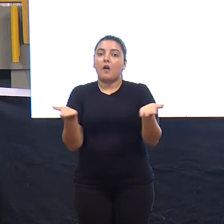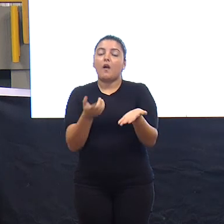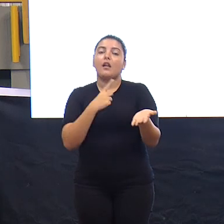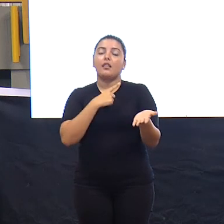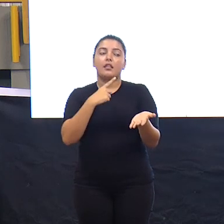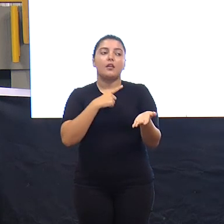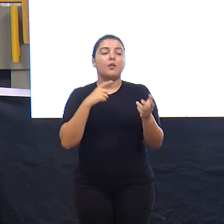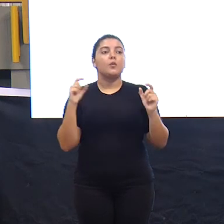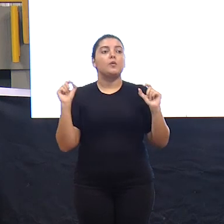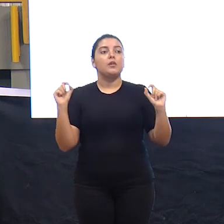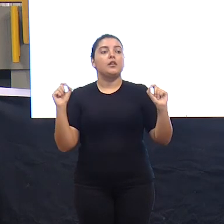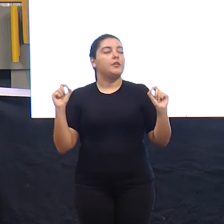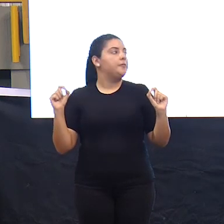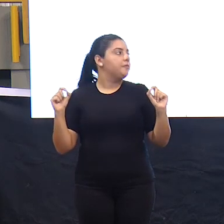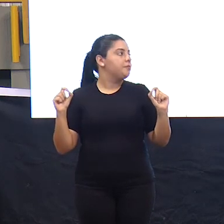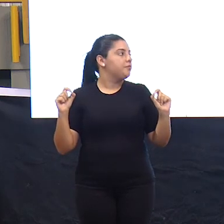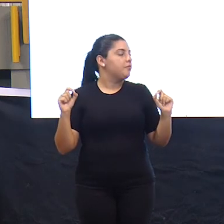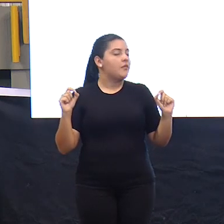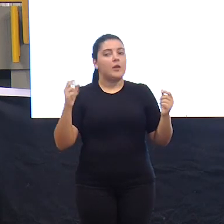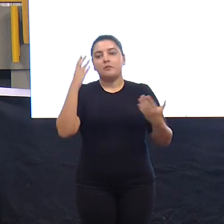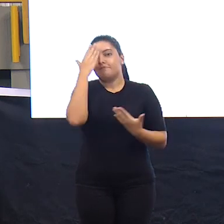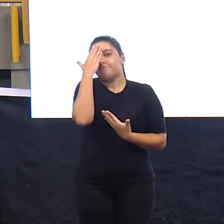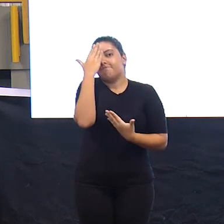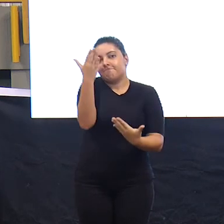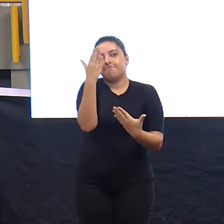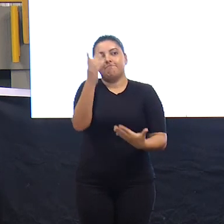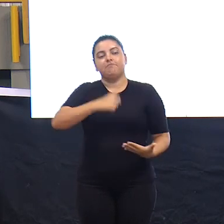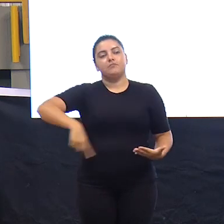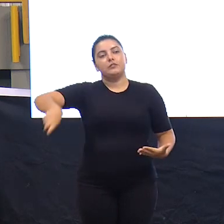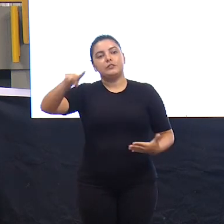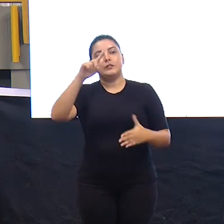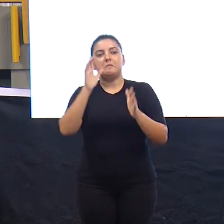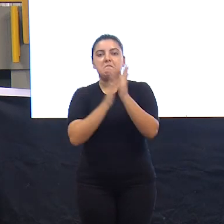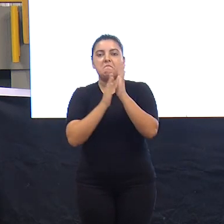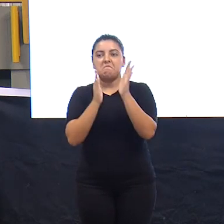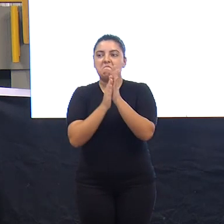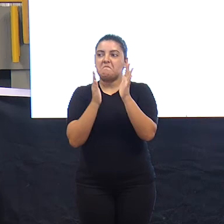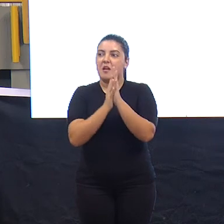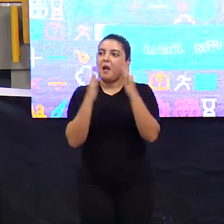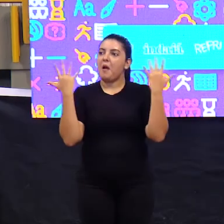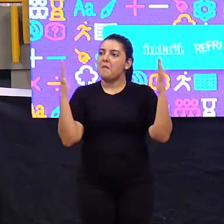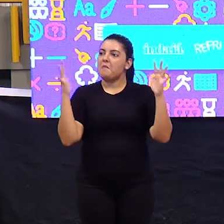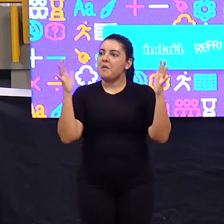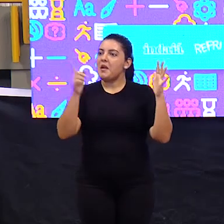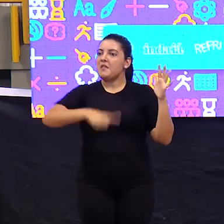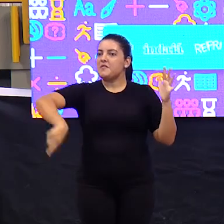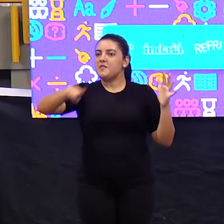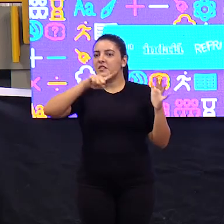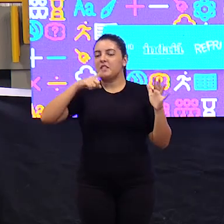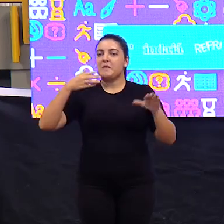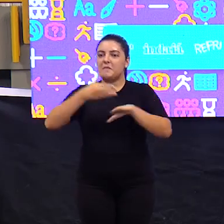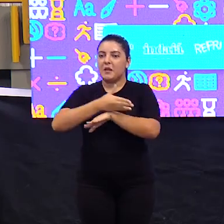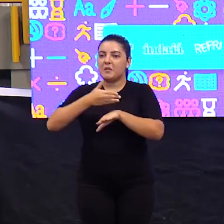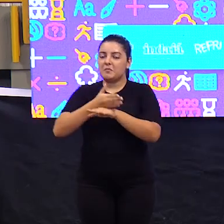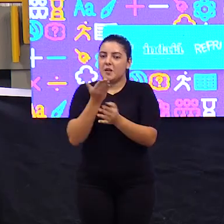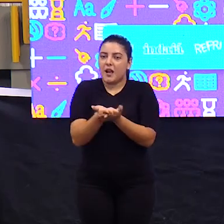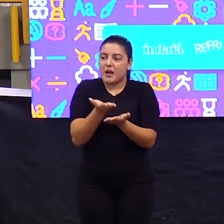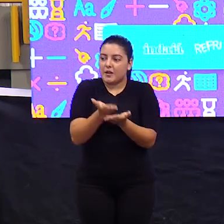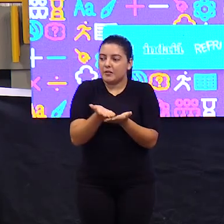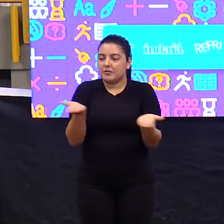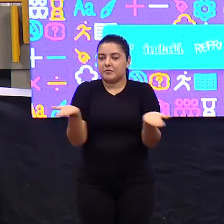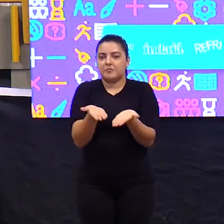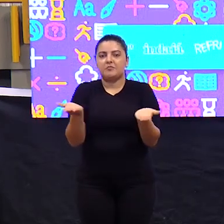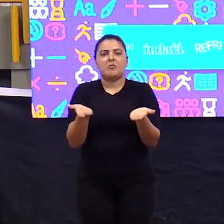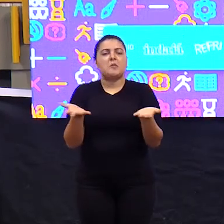deixar o meu muito obrigado a vocês e parabéns a todos vocês que participaram dessa aula.